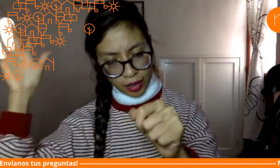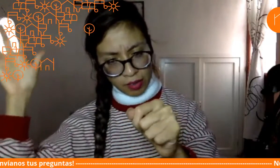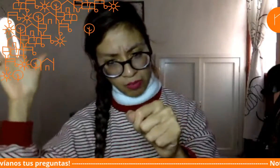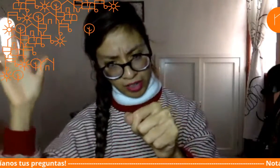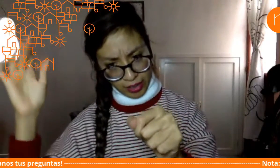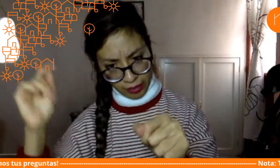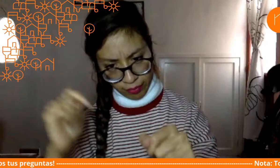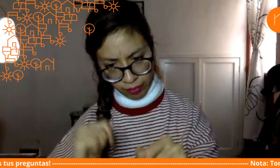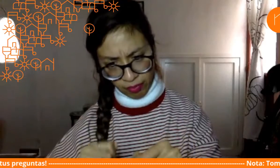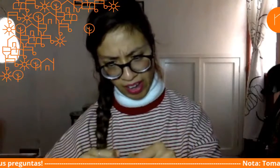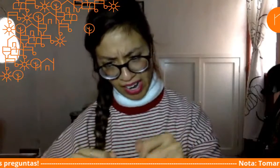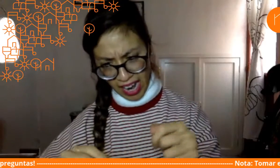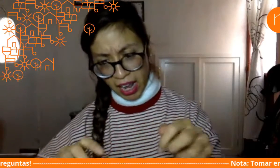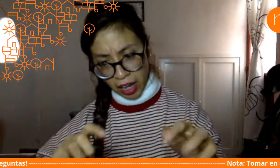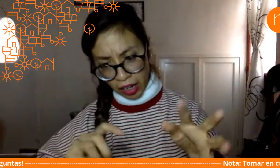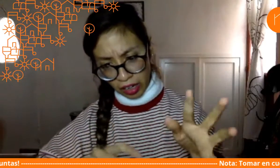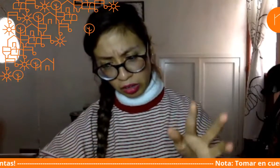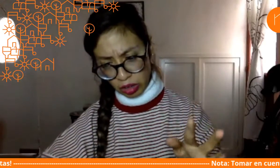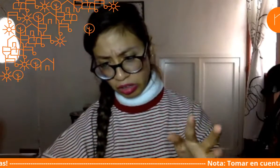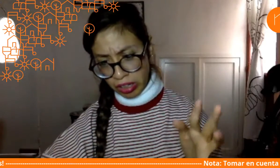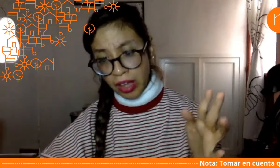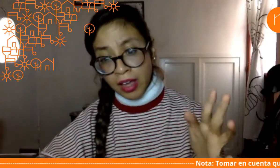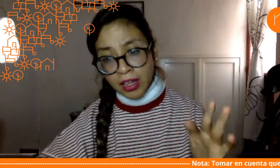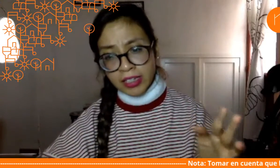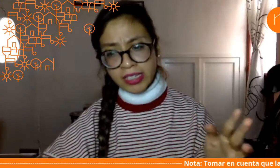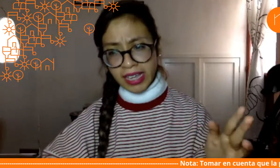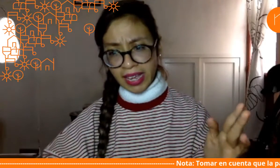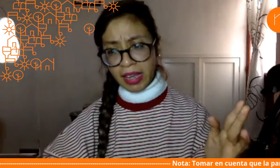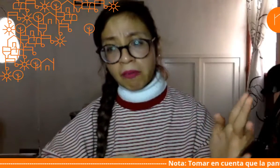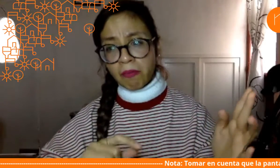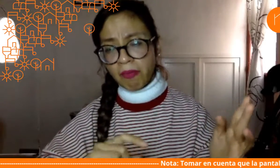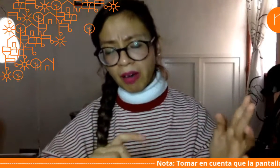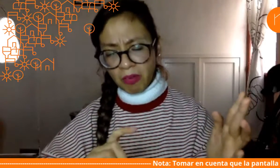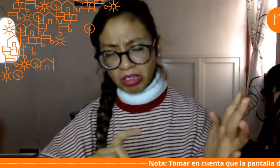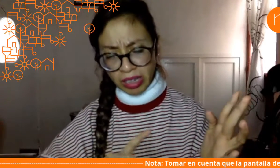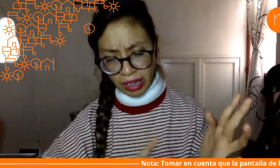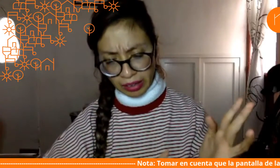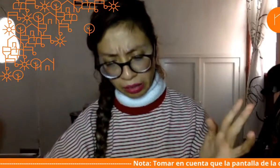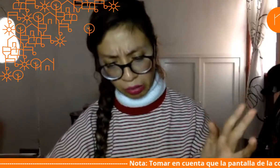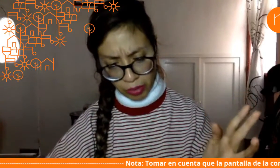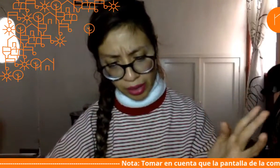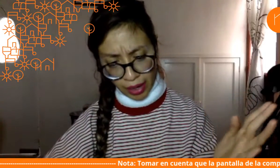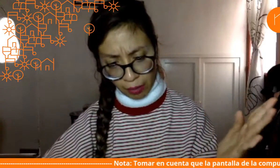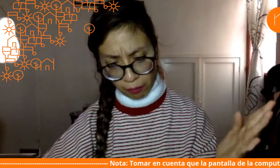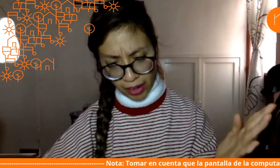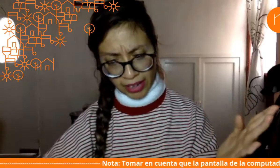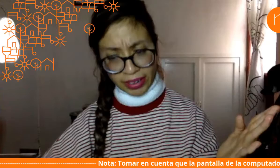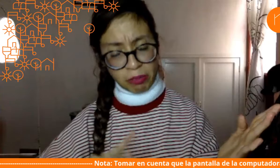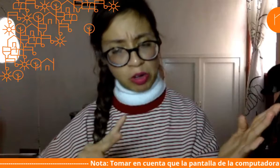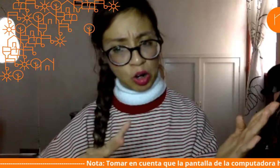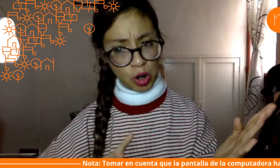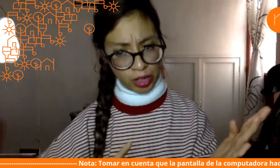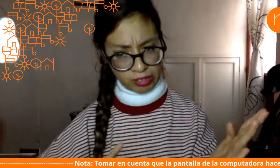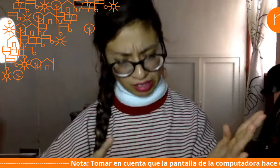y brilla, ¿vale? Entonces, si vamos a denominar verde